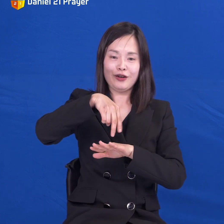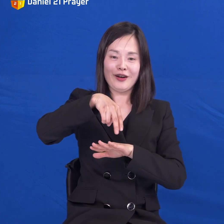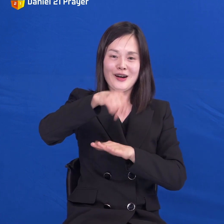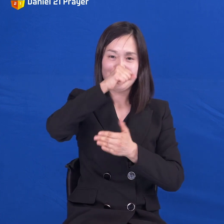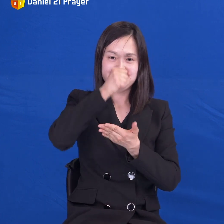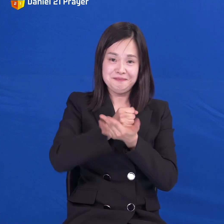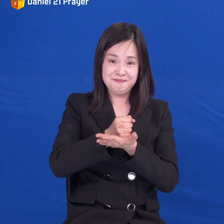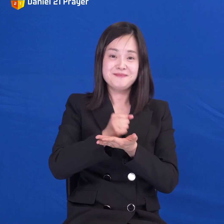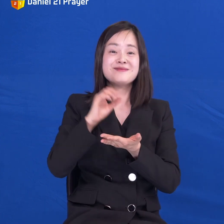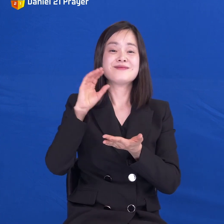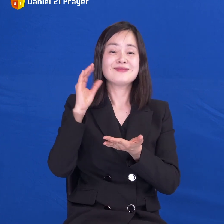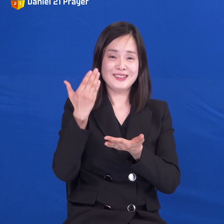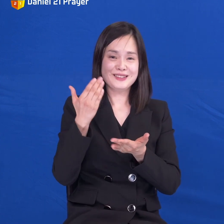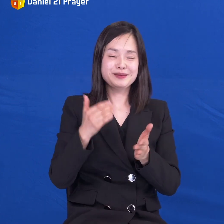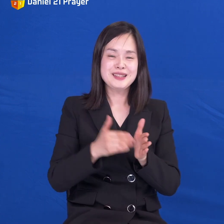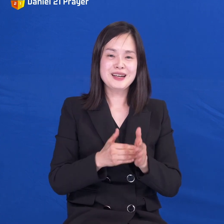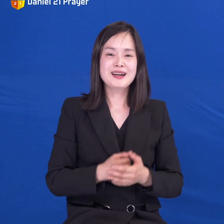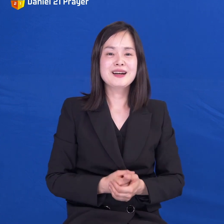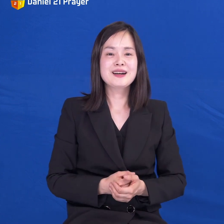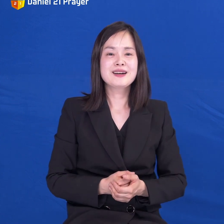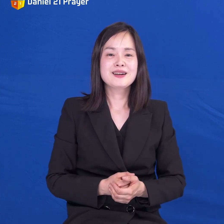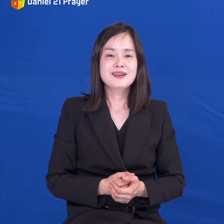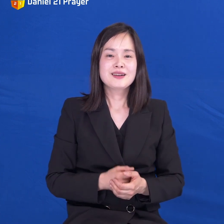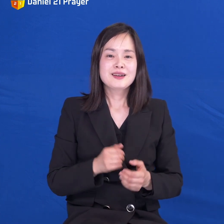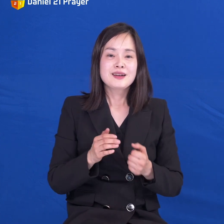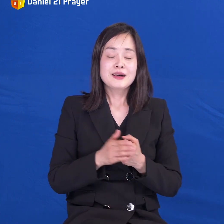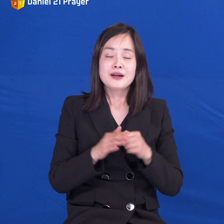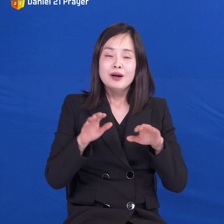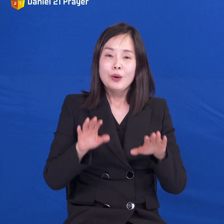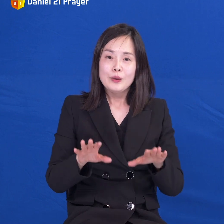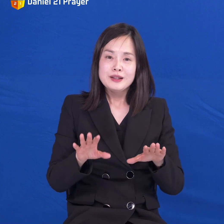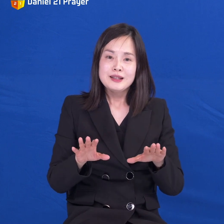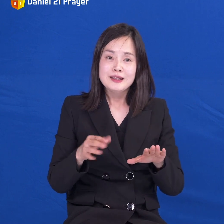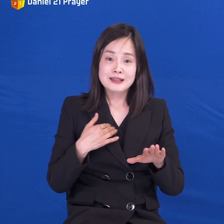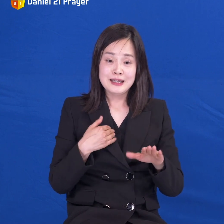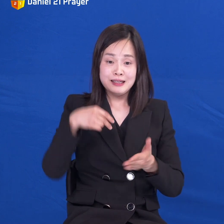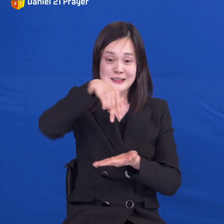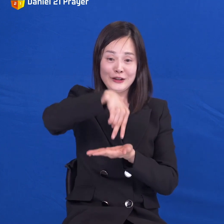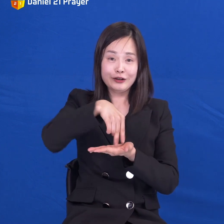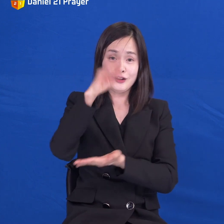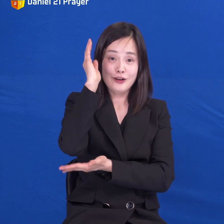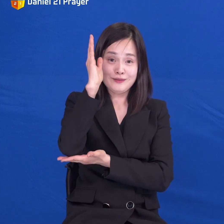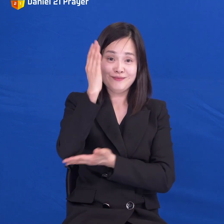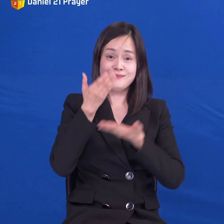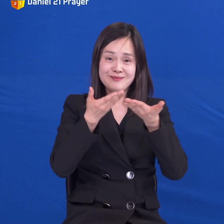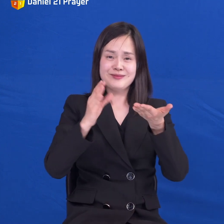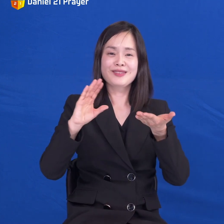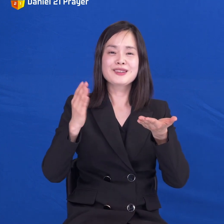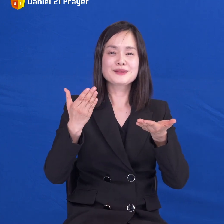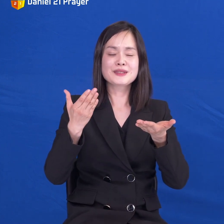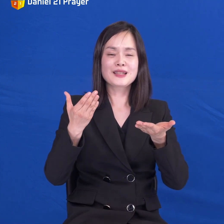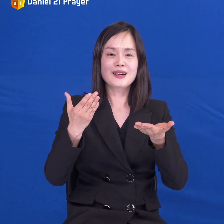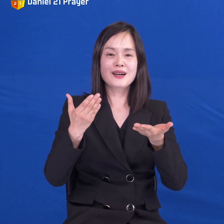바닥입니까? 오늘 그래서 이 자리가 있는 걸로 저는 알고 있습니다. 기도할 수 있습니다.